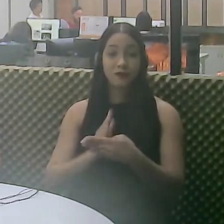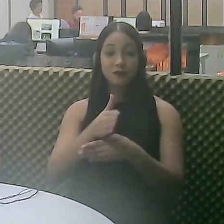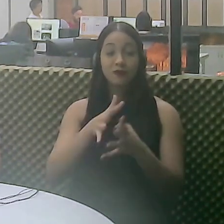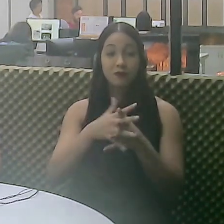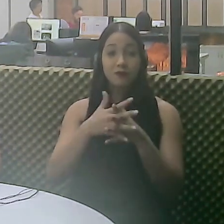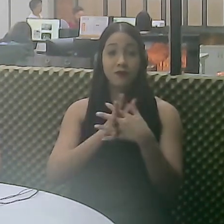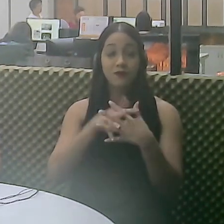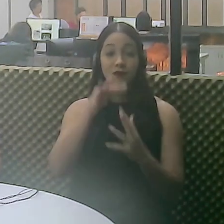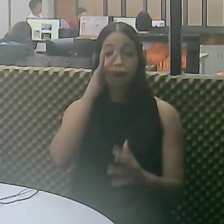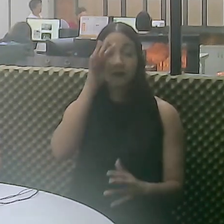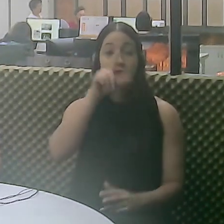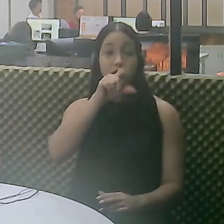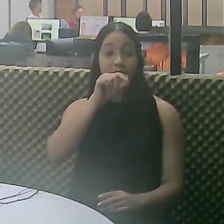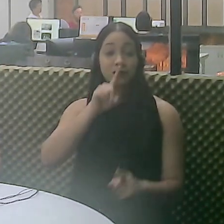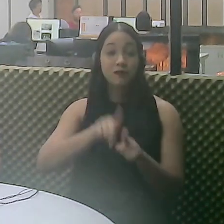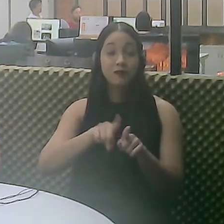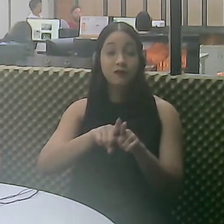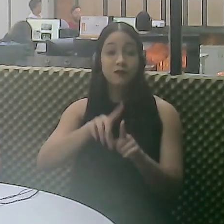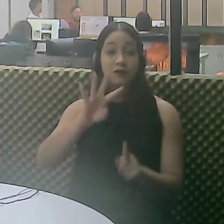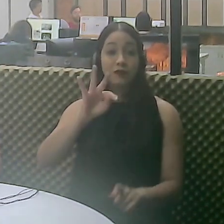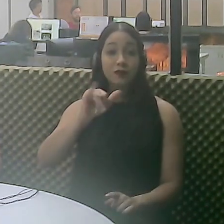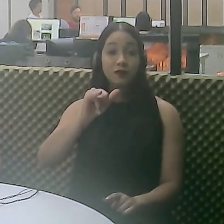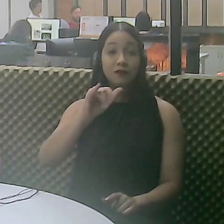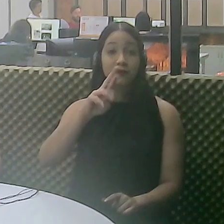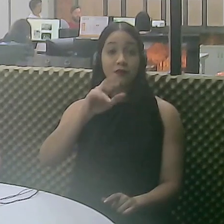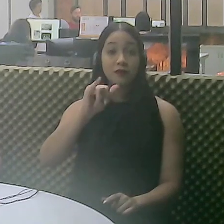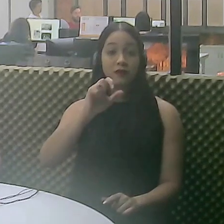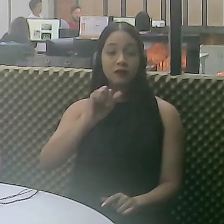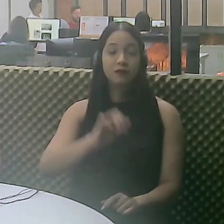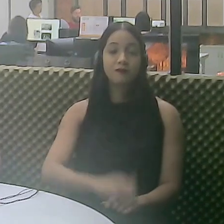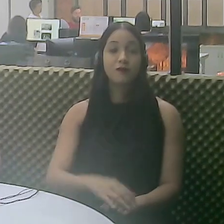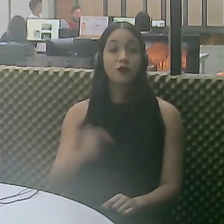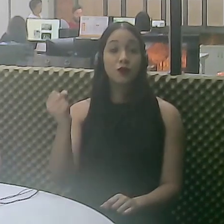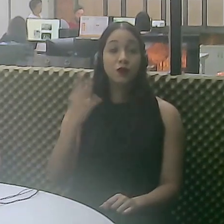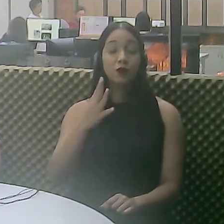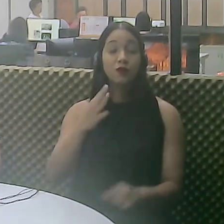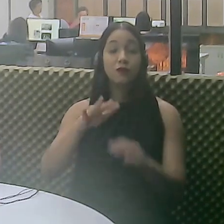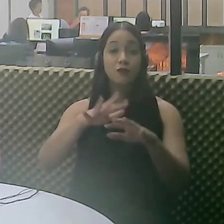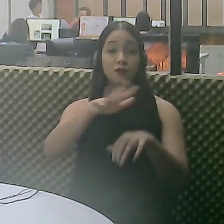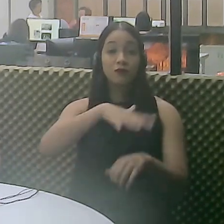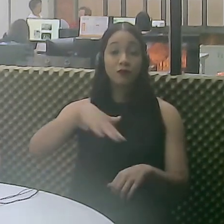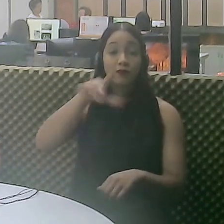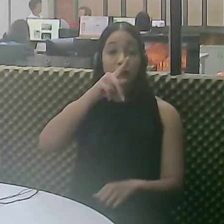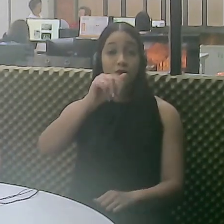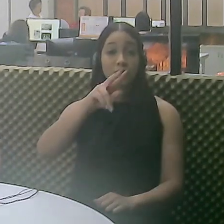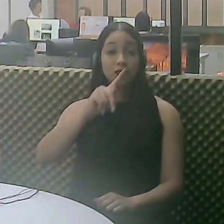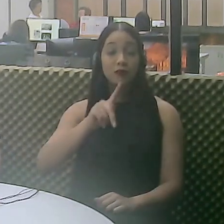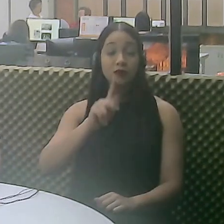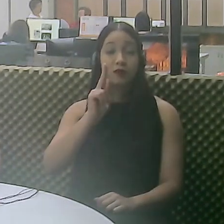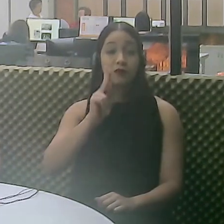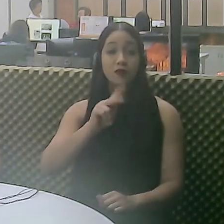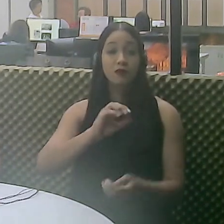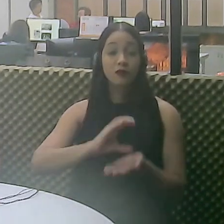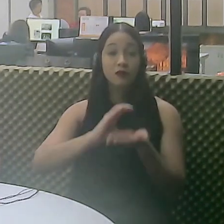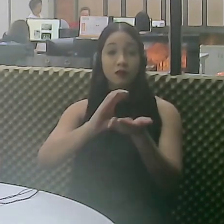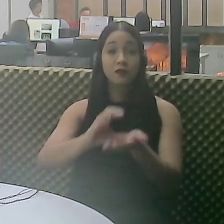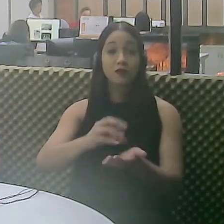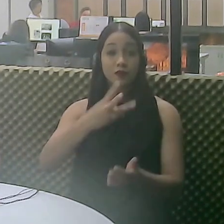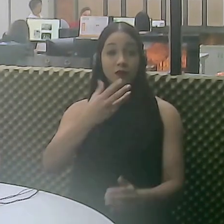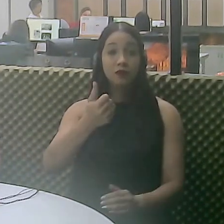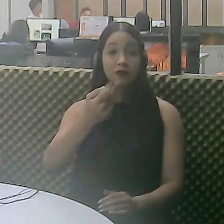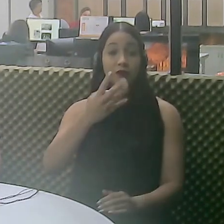Jardim Sabiá e do Tibere. As obras da nova Arena Parque, com investimentos de R$